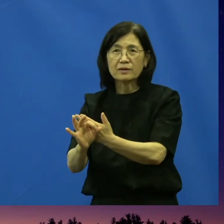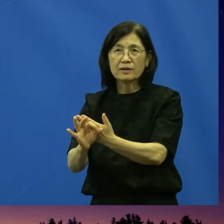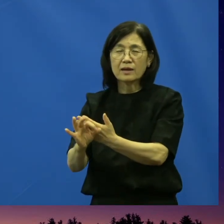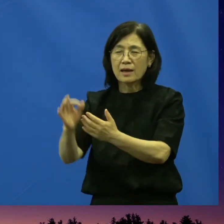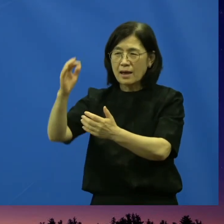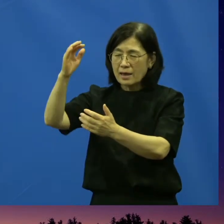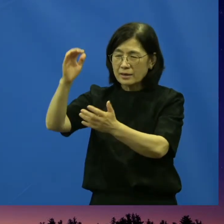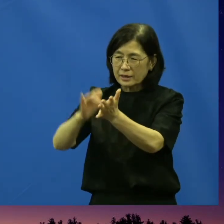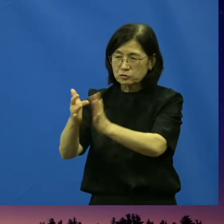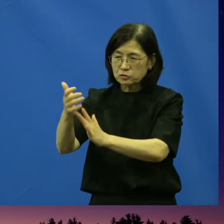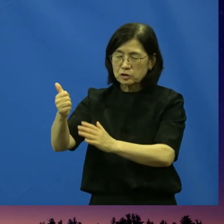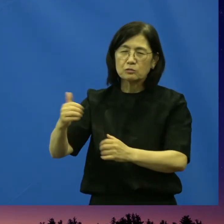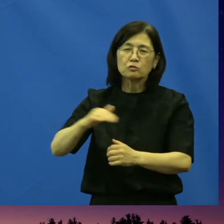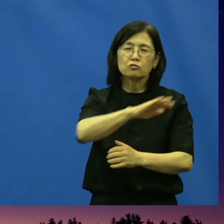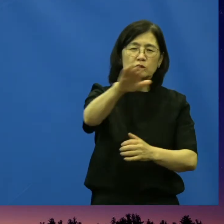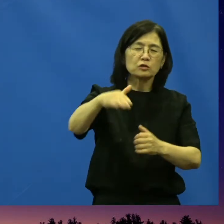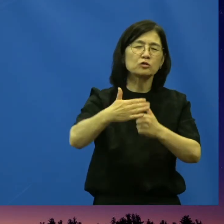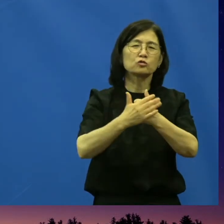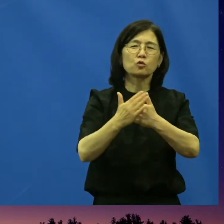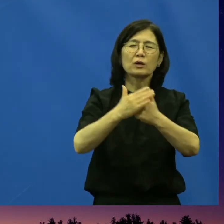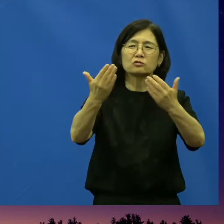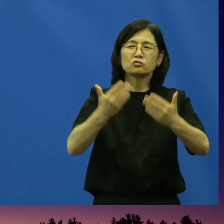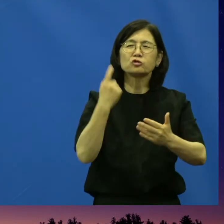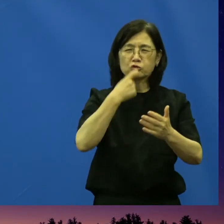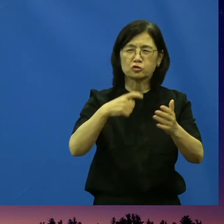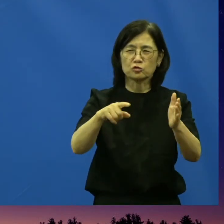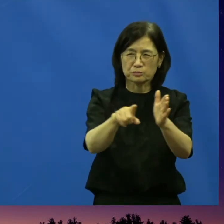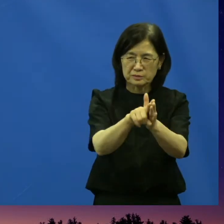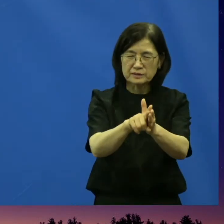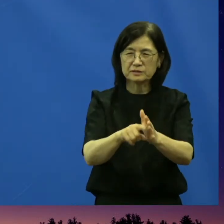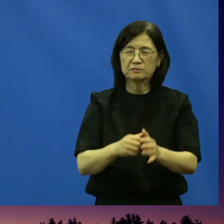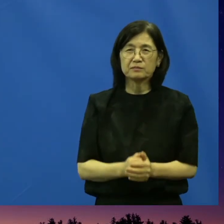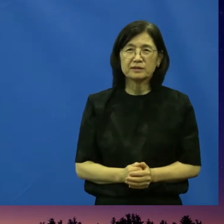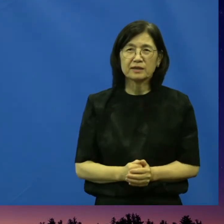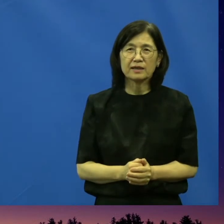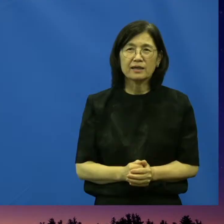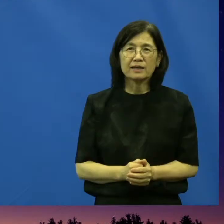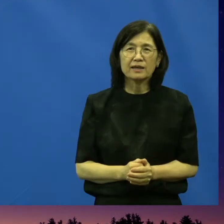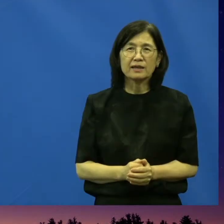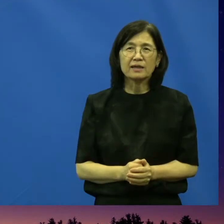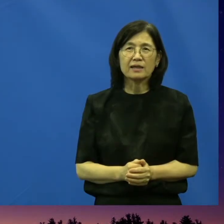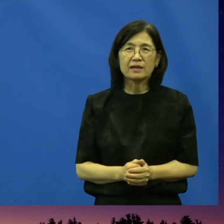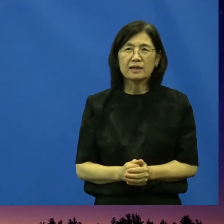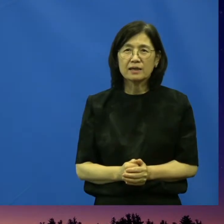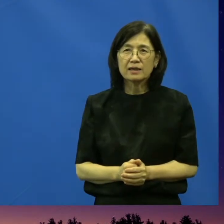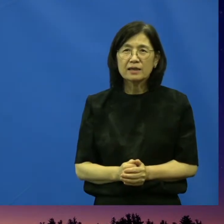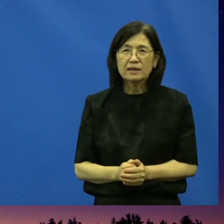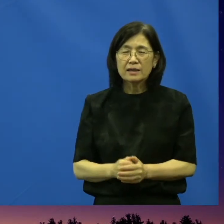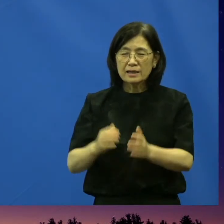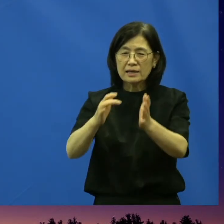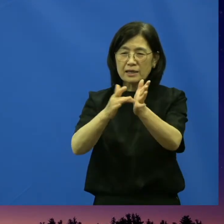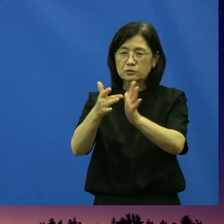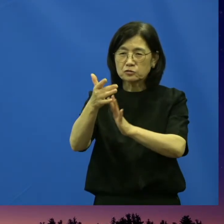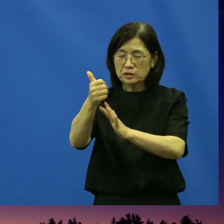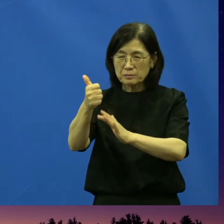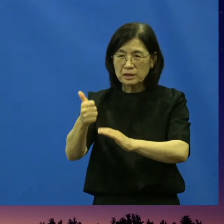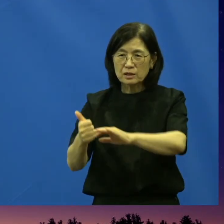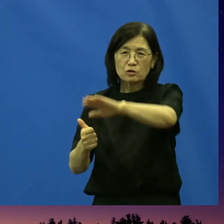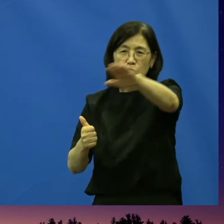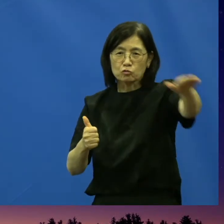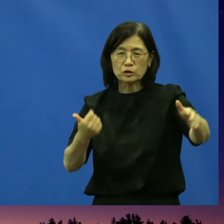그분이 우리를 도와주실 줄로 믿습니다. 그리스도는 우리를 위해 스스로 분리되신 분이에요. 하늘과 땅, 하나님과 인간으로 분리되신